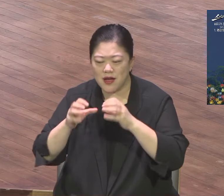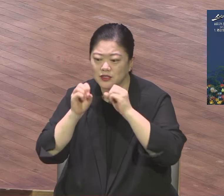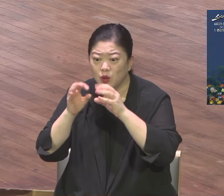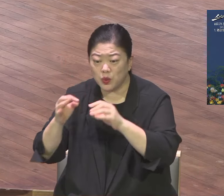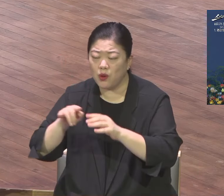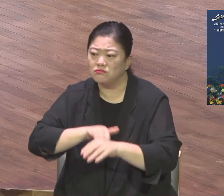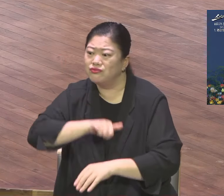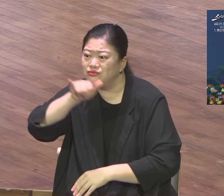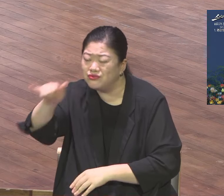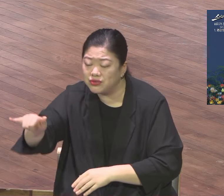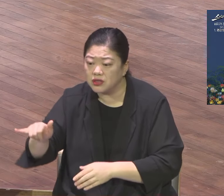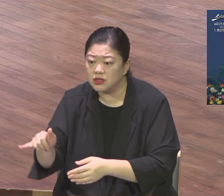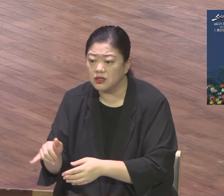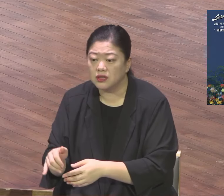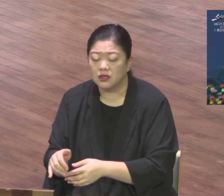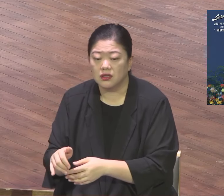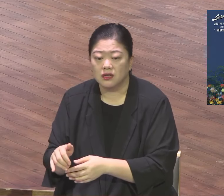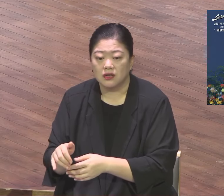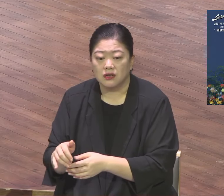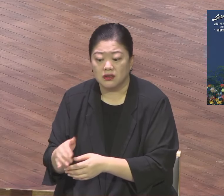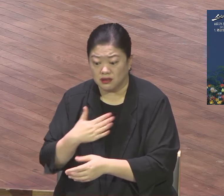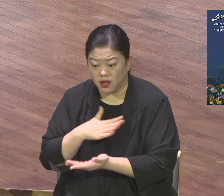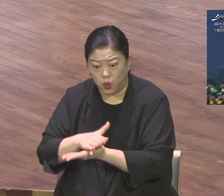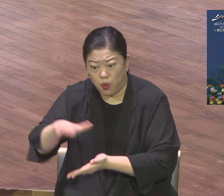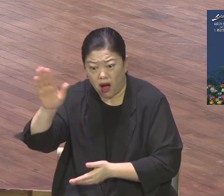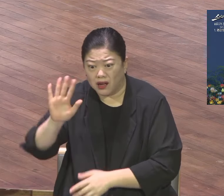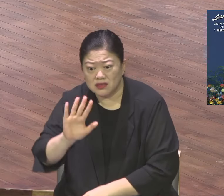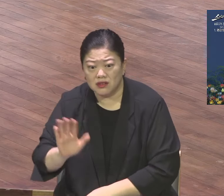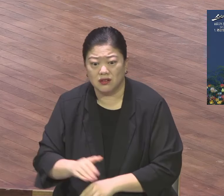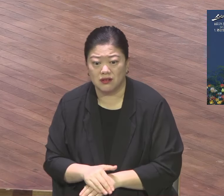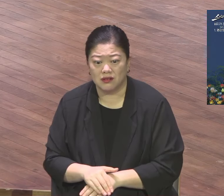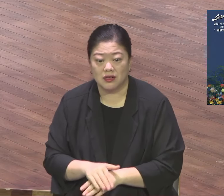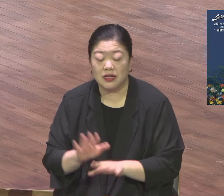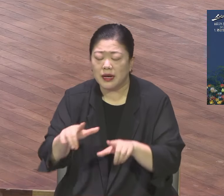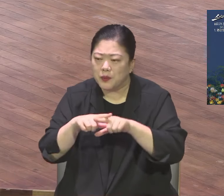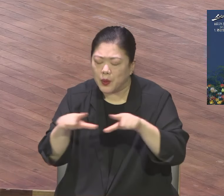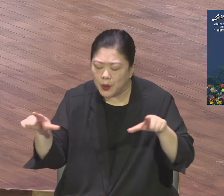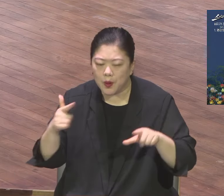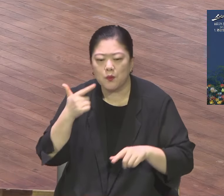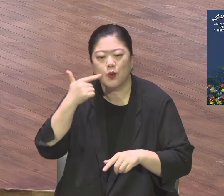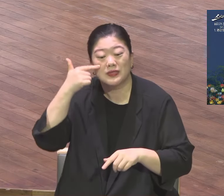6년 목회하고 1년 쉽니다. 안식년이라고.